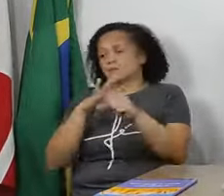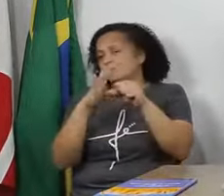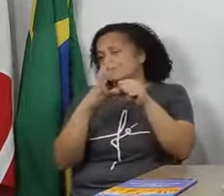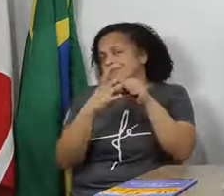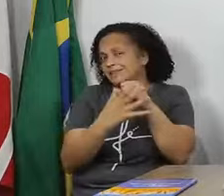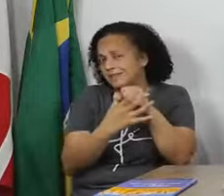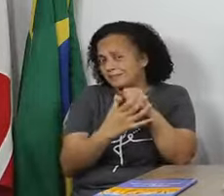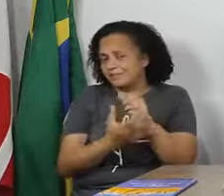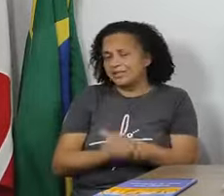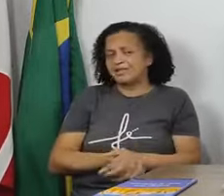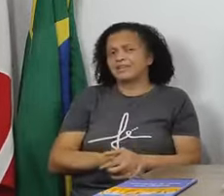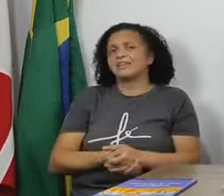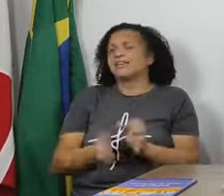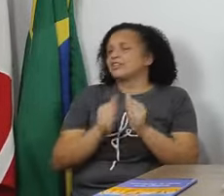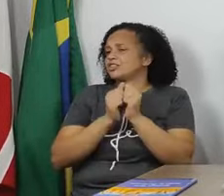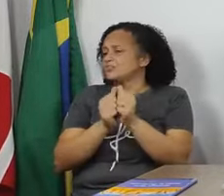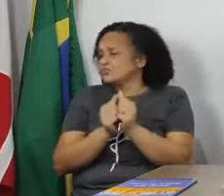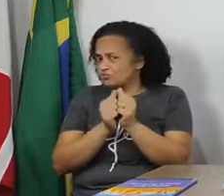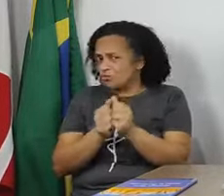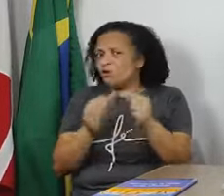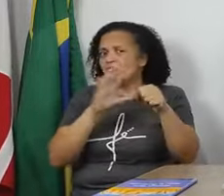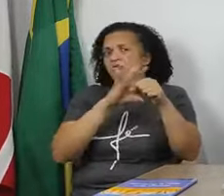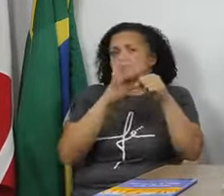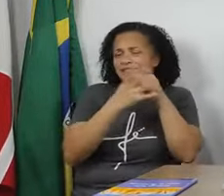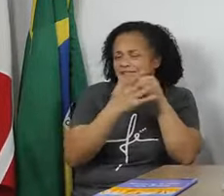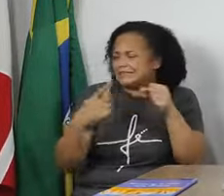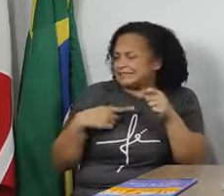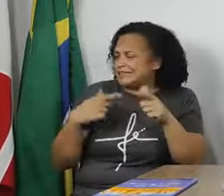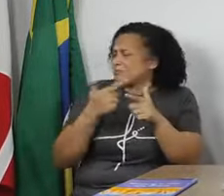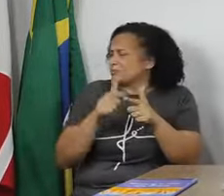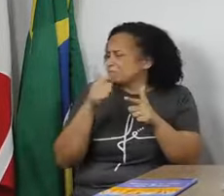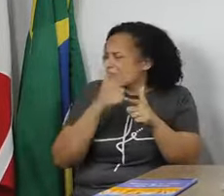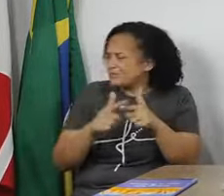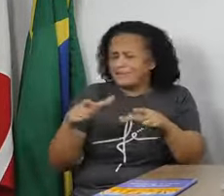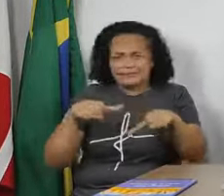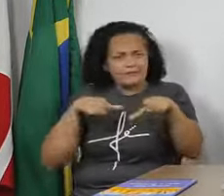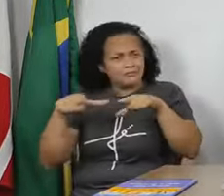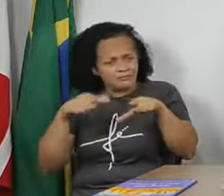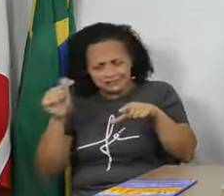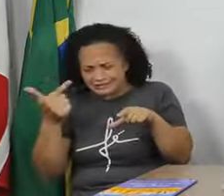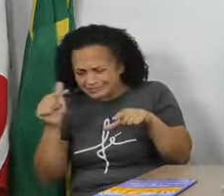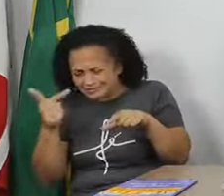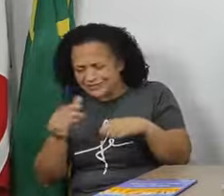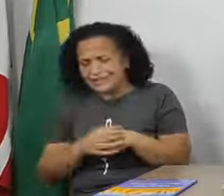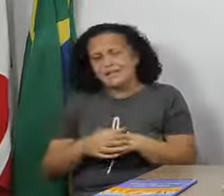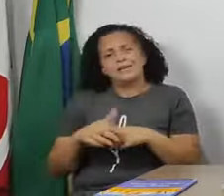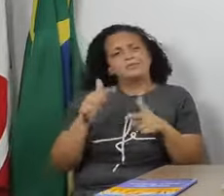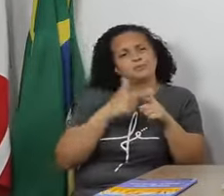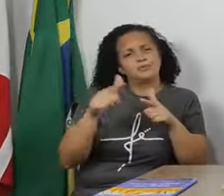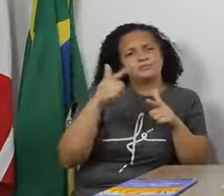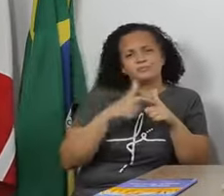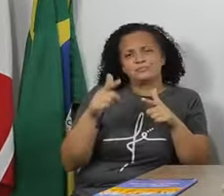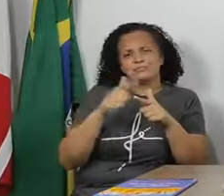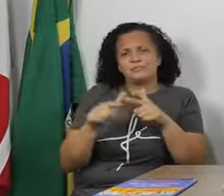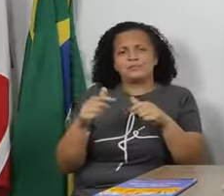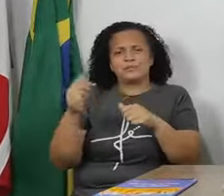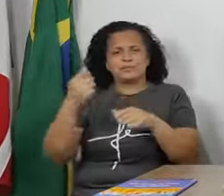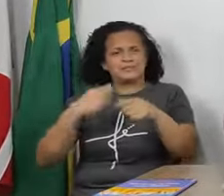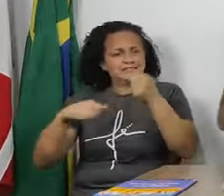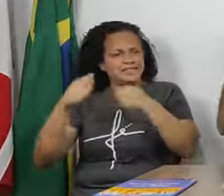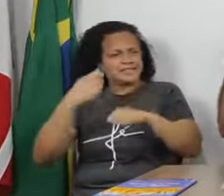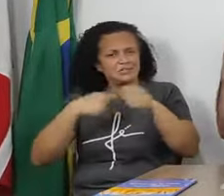crise de emprego, crise financeira, crise política, né? Infelizmente, o